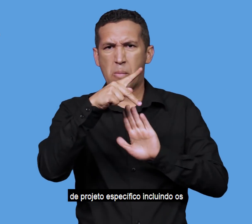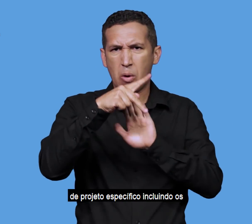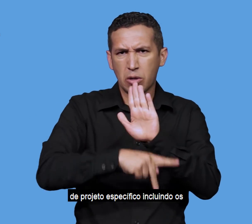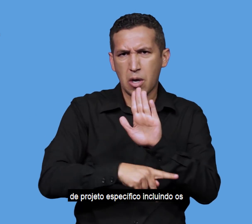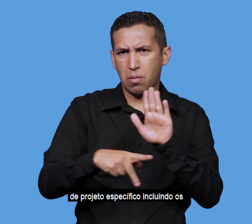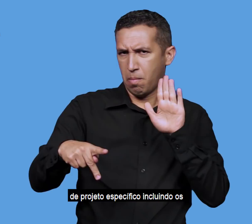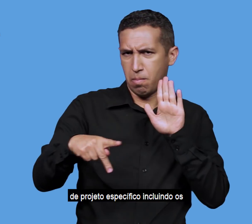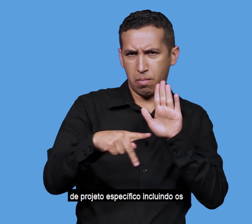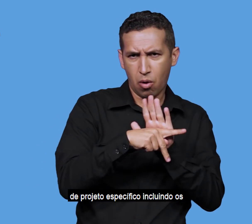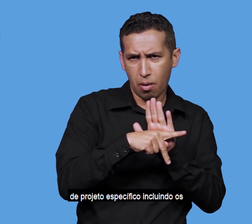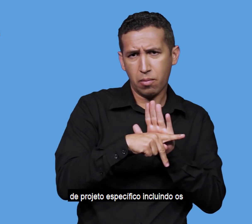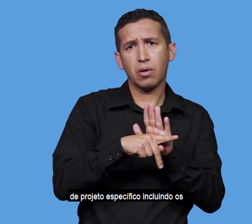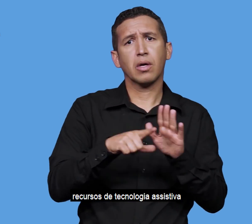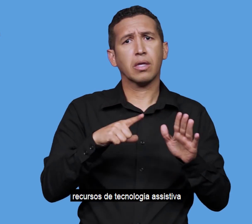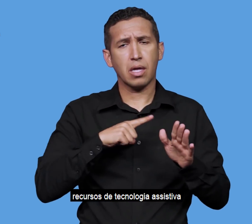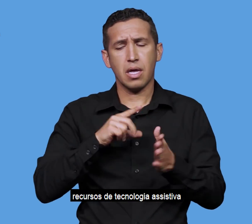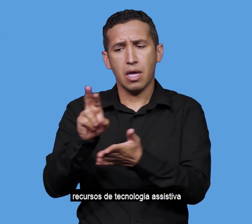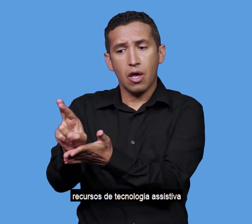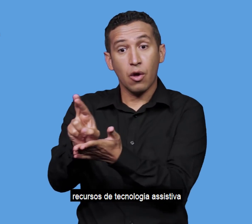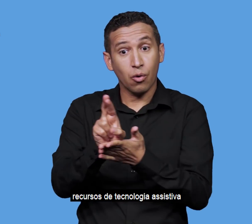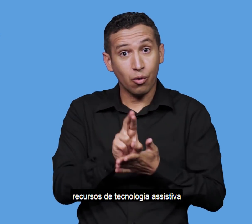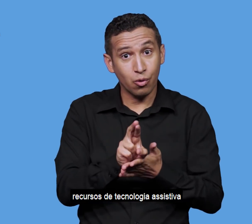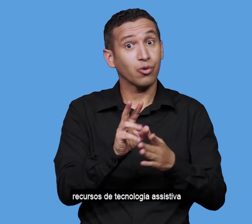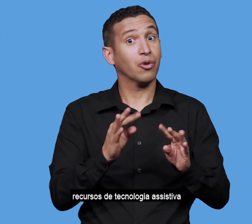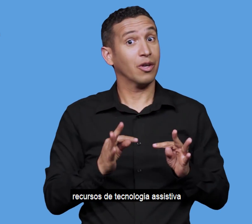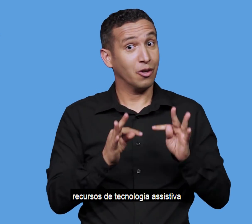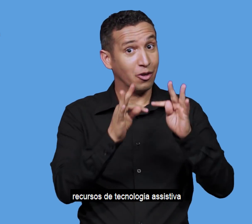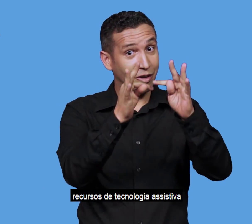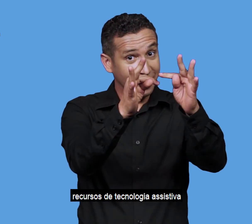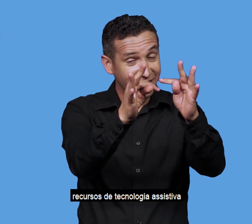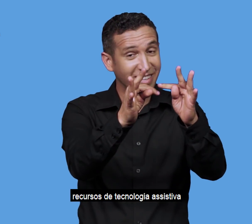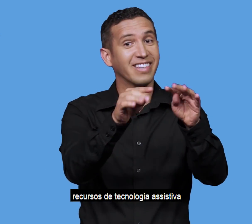incluindo os recursos de tecnologia assistiva